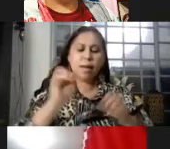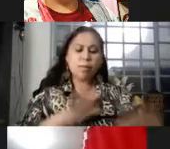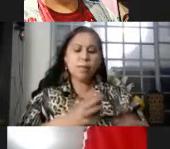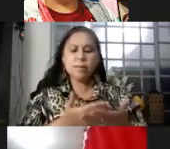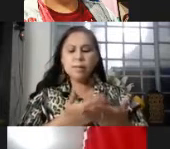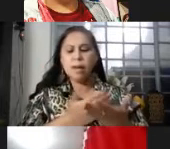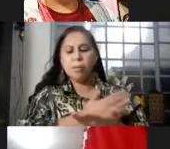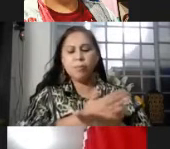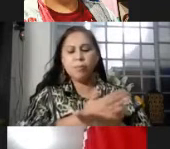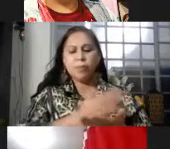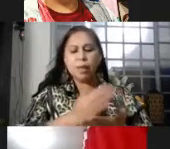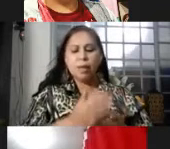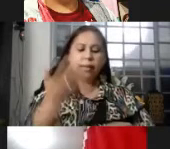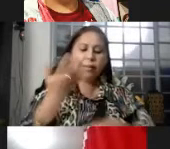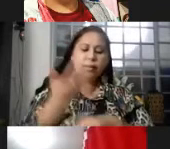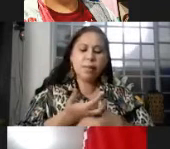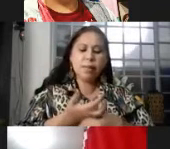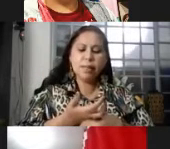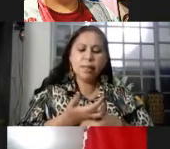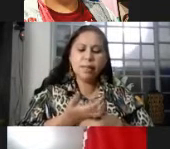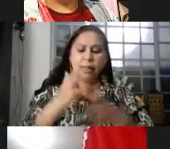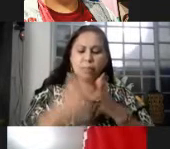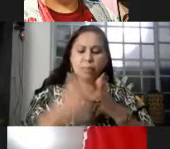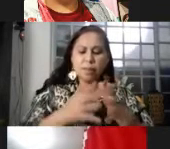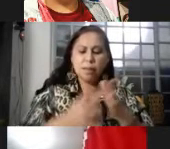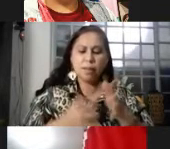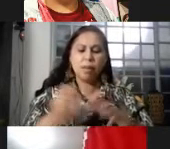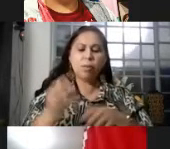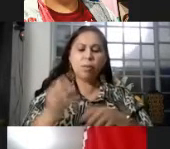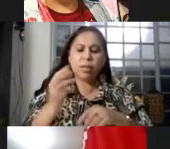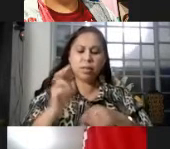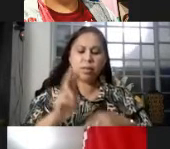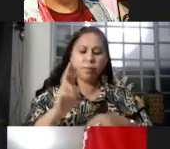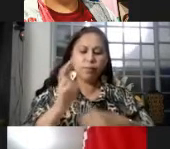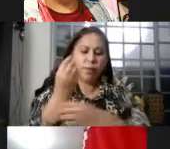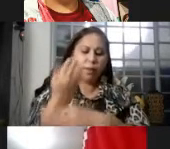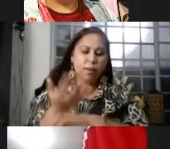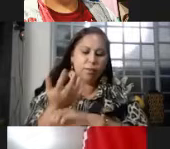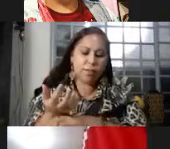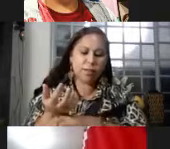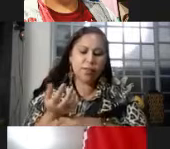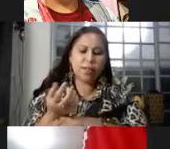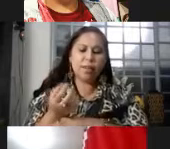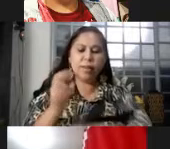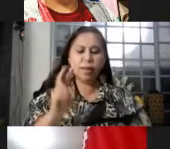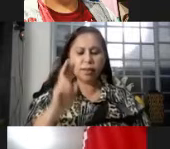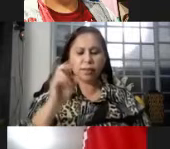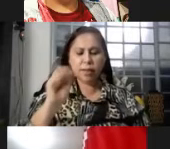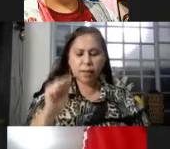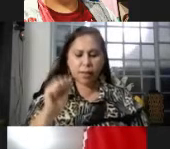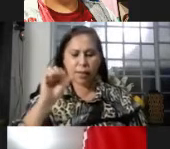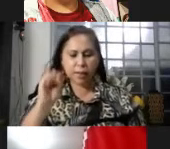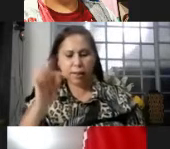aula inicial da disciplina de Libras na UAST, que é a Universidade Federal, né? Aqui em